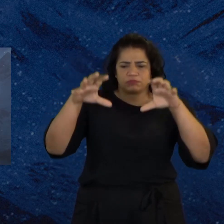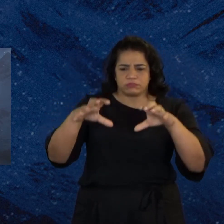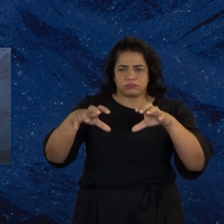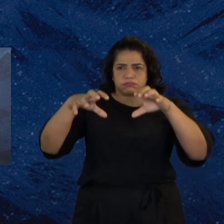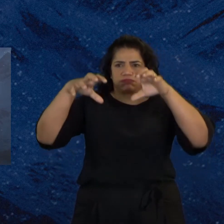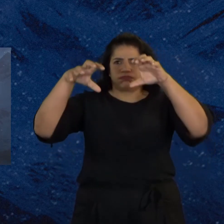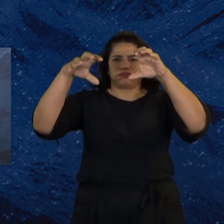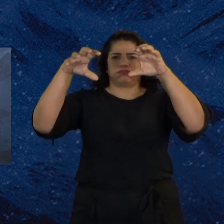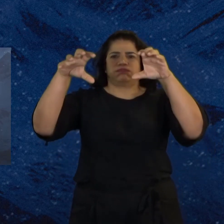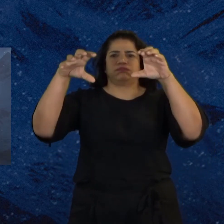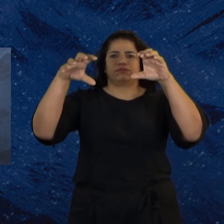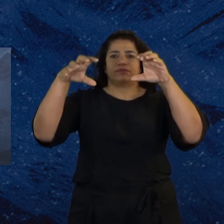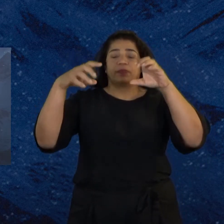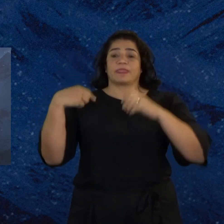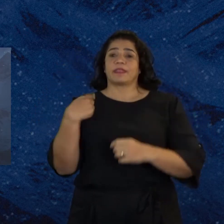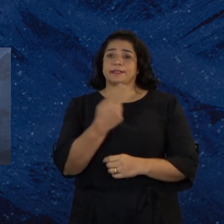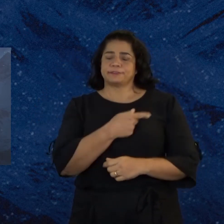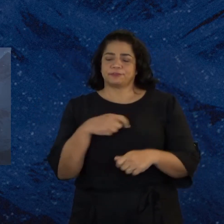levantar e